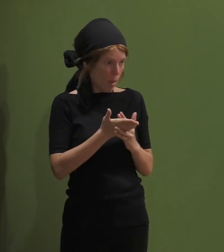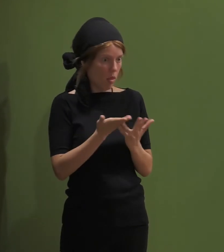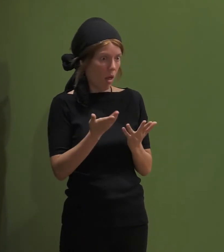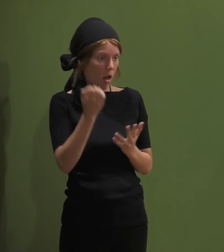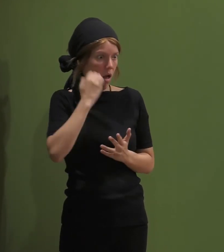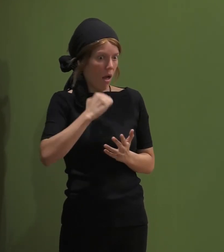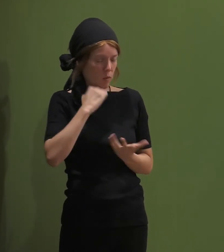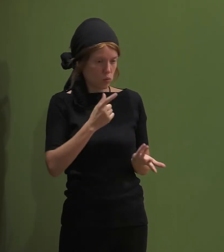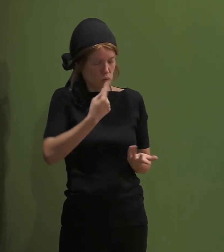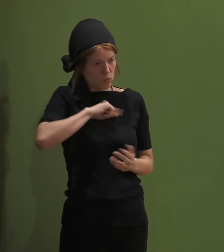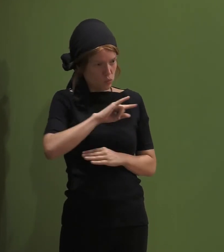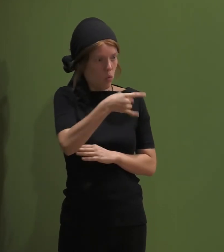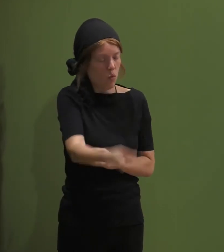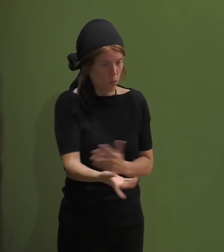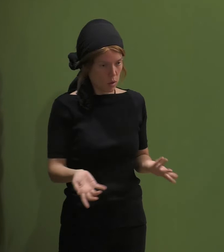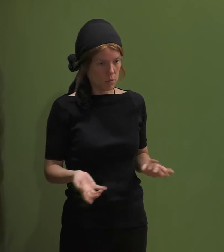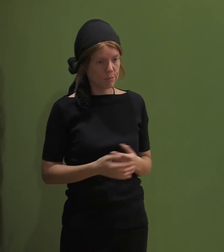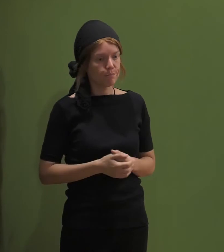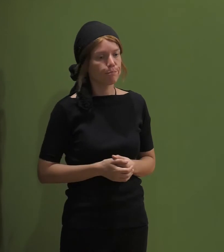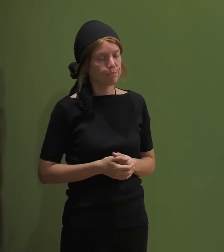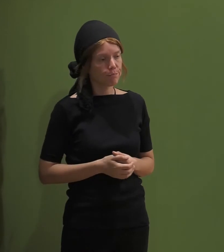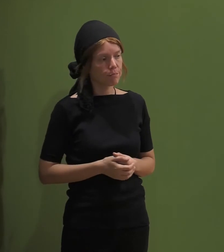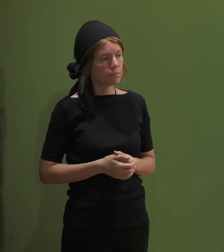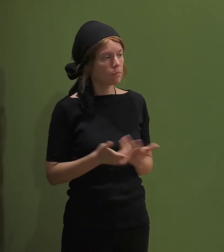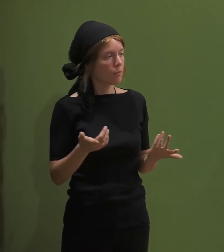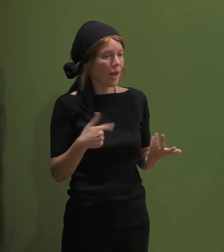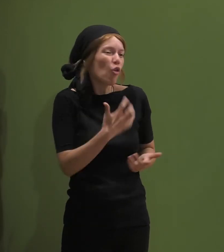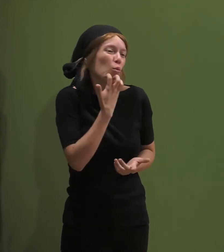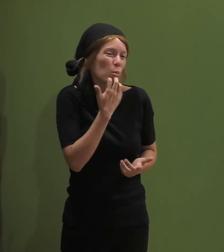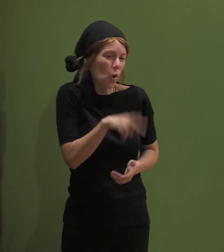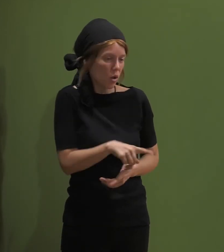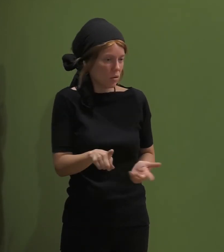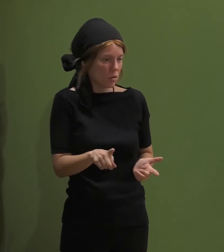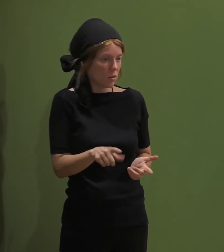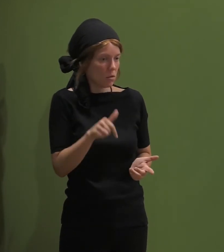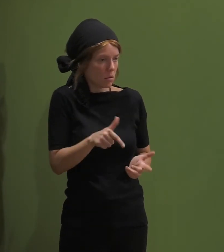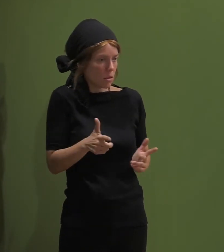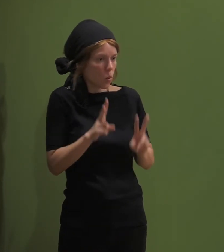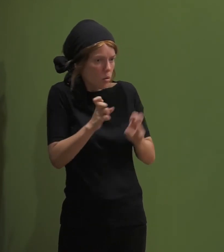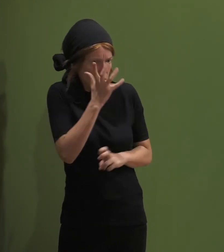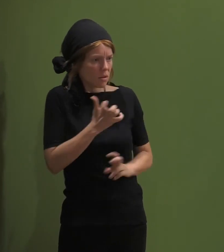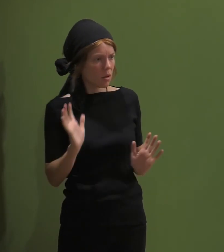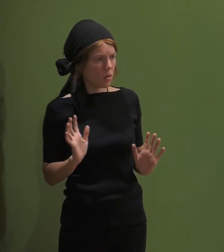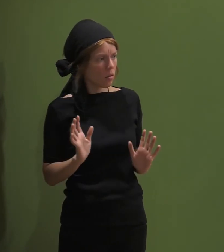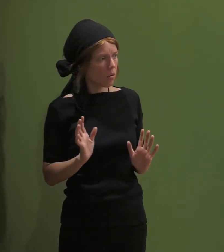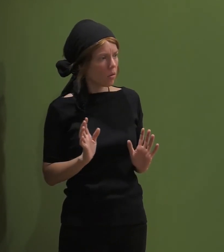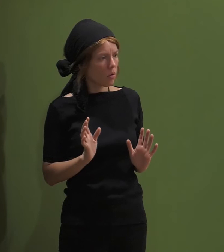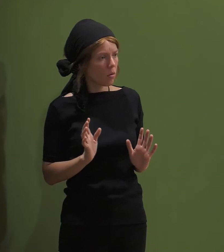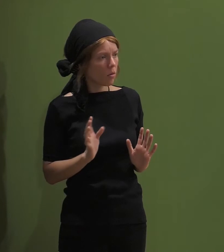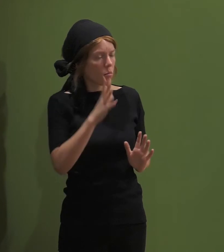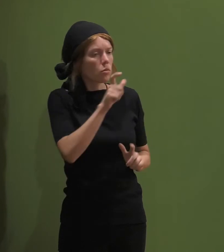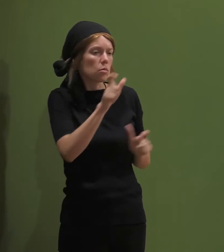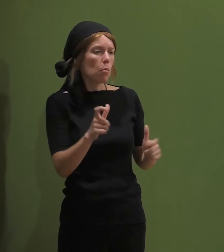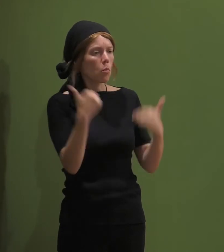caso que lo que consumimos en España lo consumiéramos en otros lugares del mundo. Esto no va de broma, esto va de tomárselo muy en serio, aunque haya